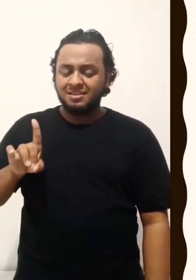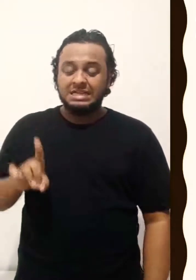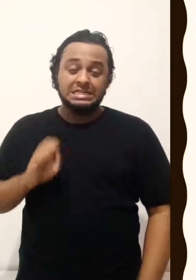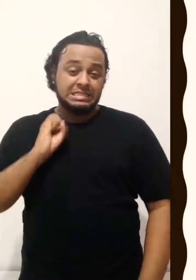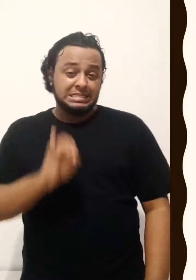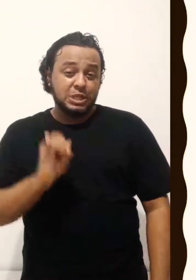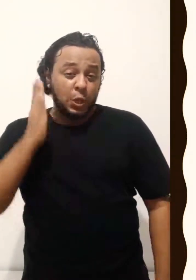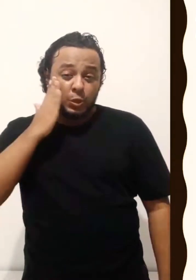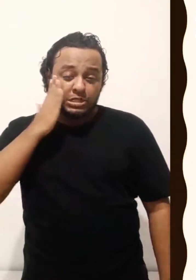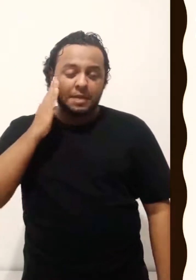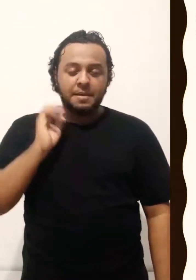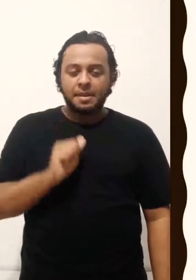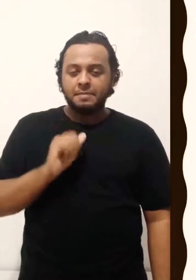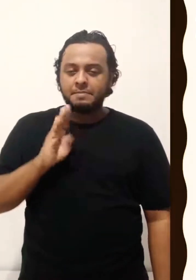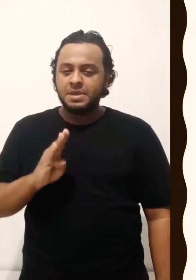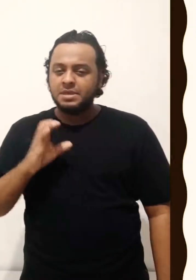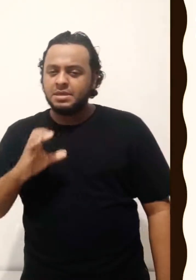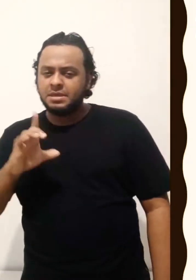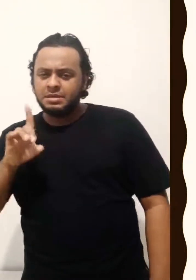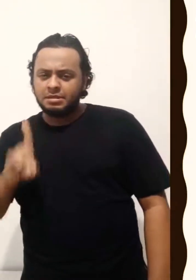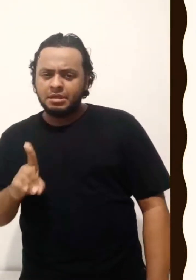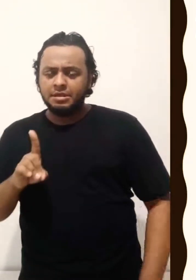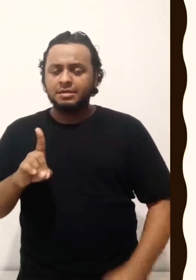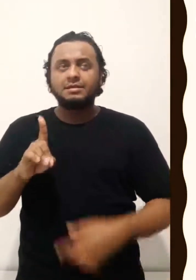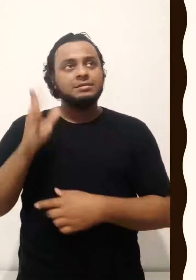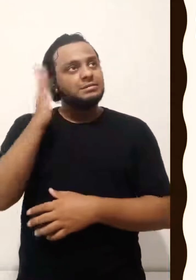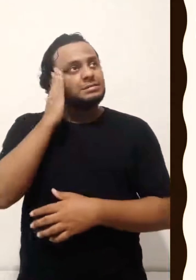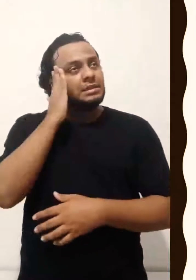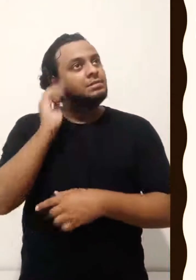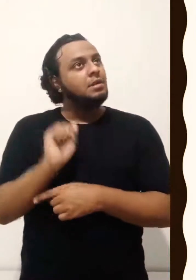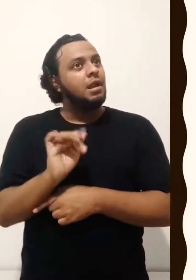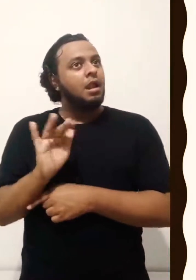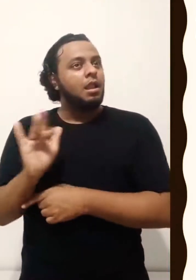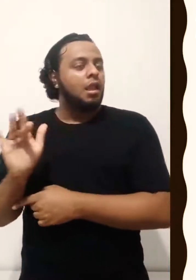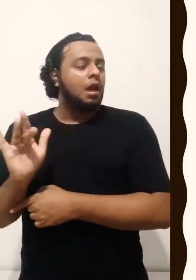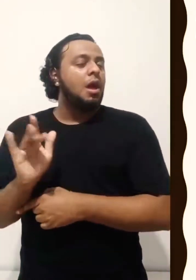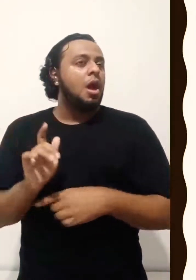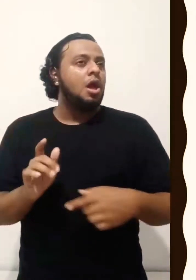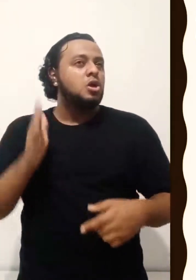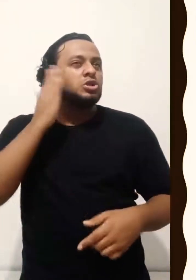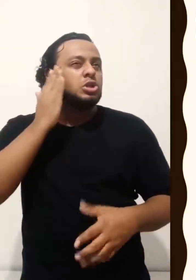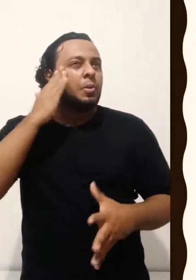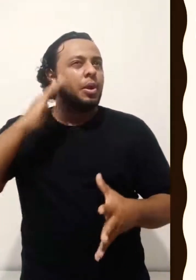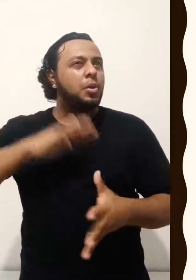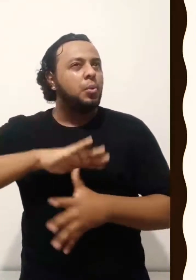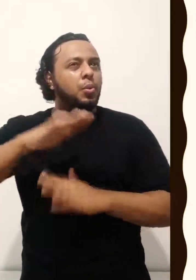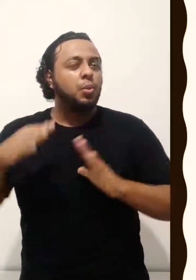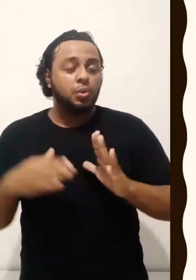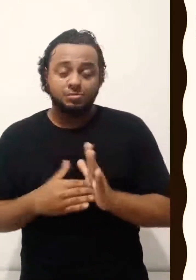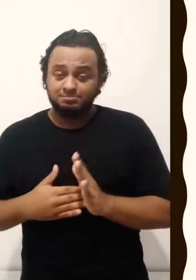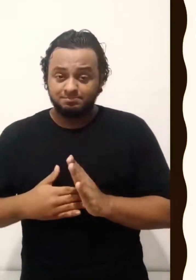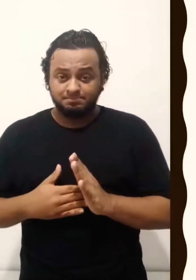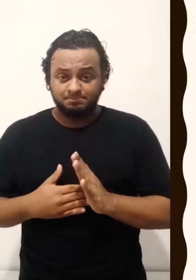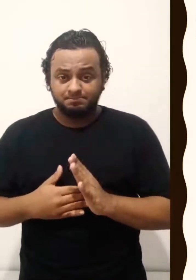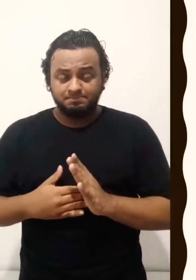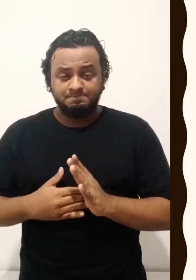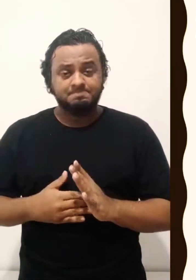então se eu souber o alfabeto manual, né, da língua de sinais, eu estou sabendo de